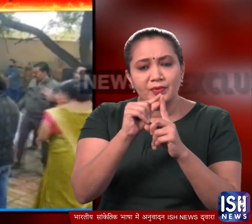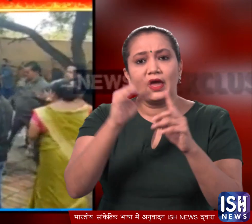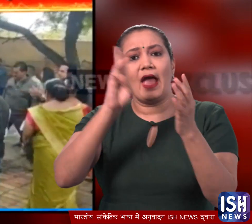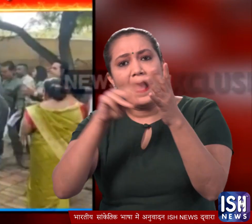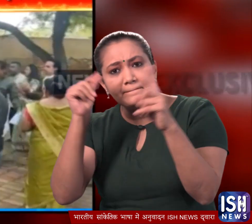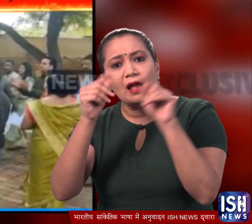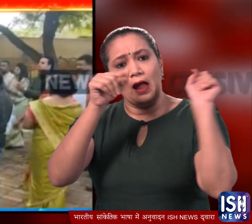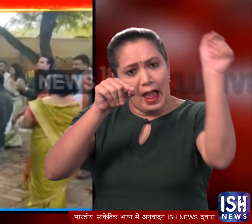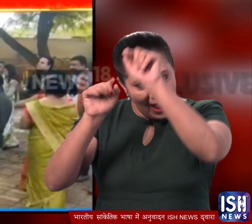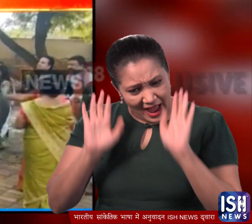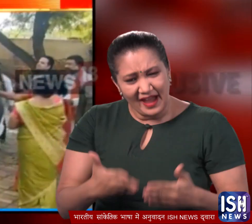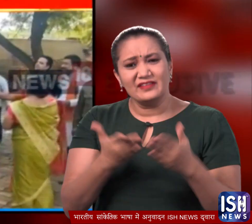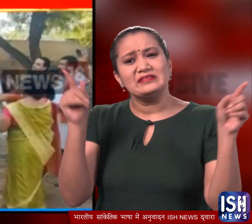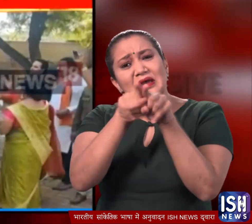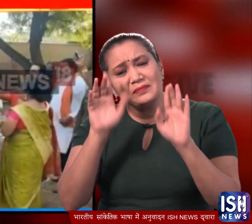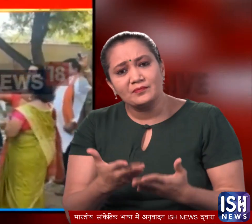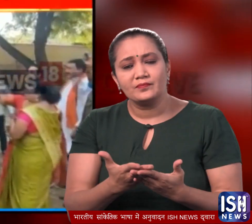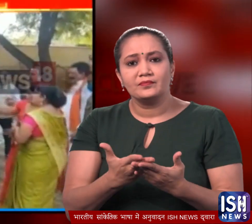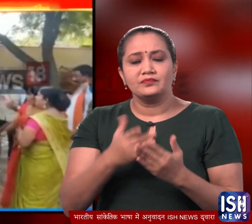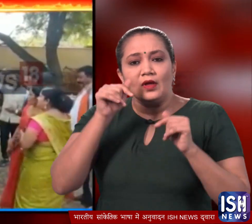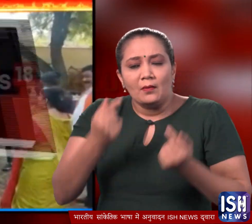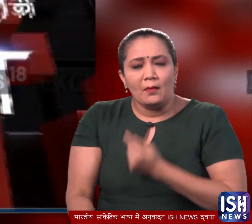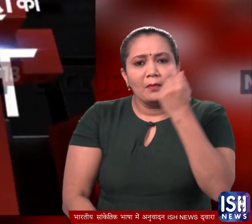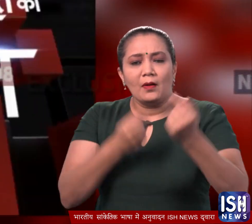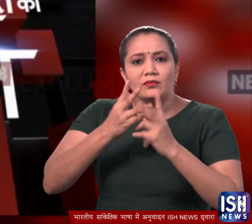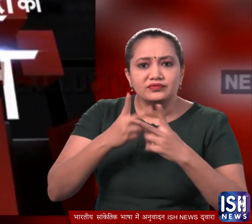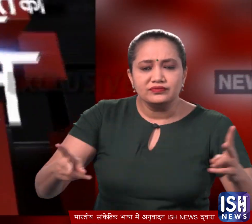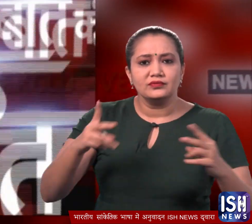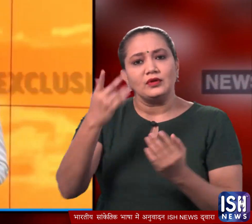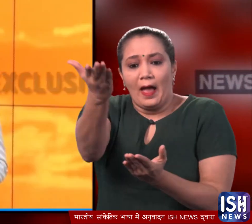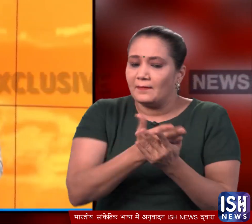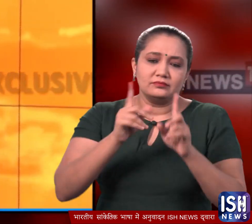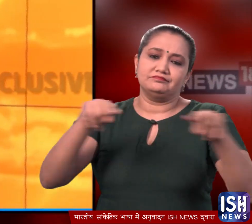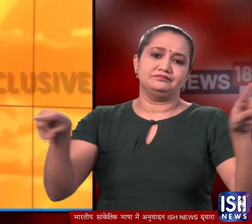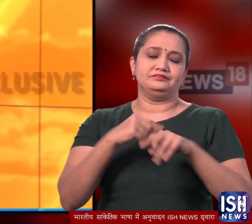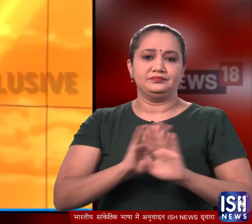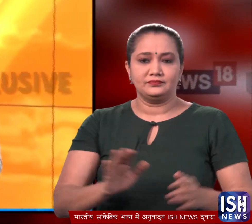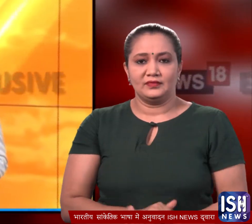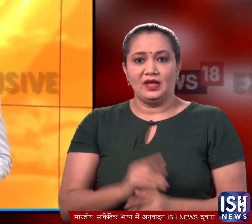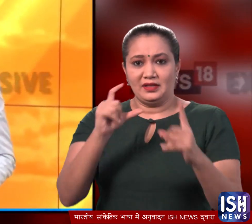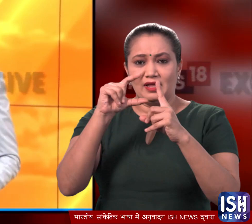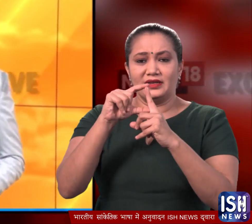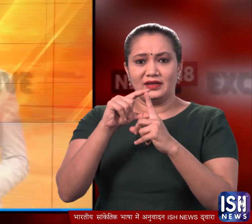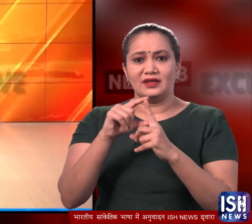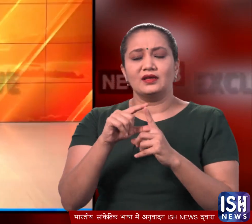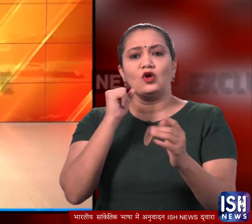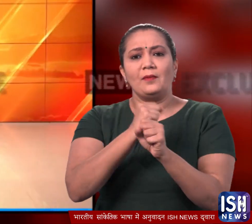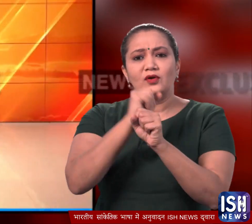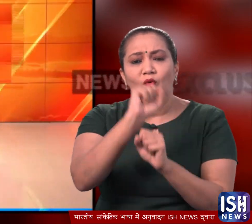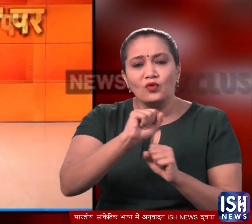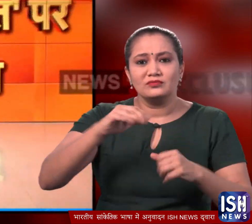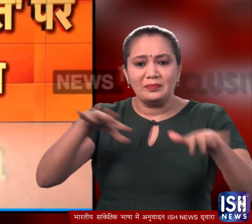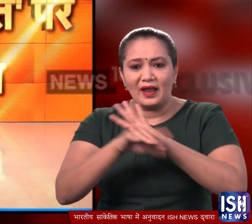हालांकि इस मसले के तूल पकड़ने के बाद संस्था के आवेदन को रद्द कर दिया गया। दिल्ली सरकार की नई आबकारी नीति के खिलाफ बीजेपी सड़कों पर